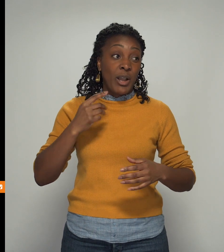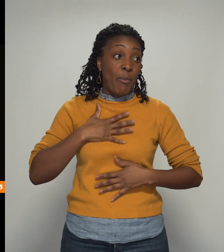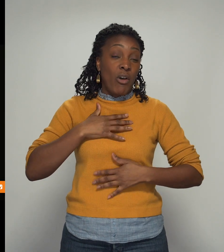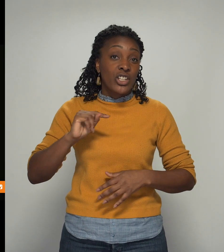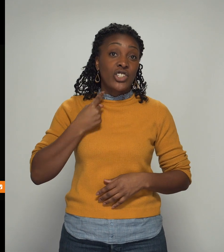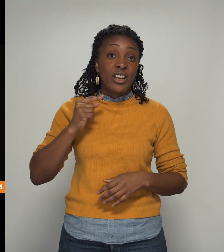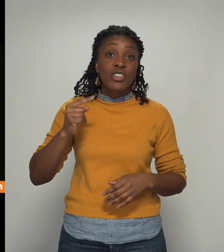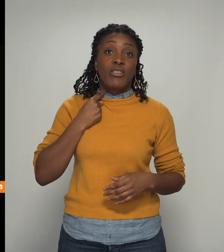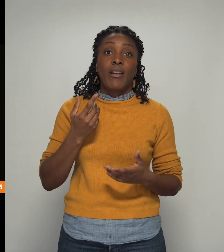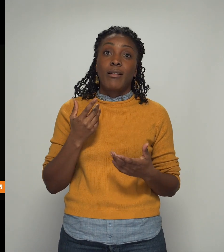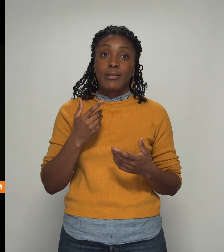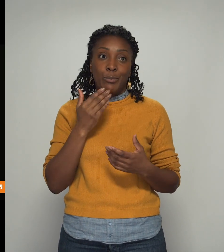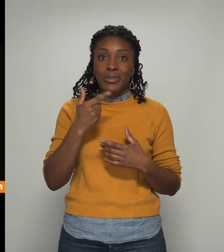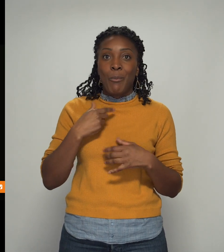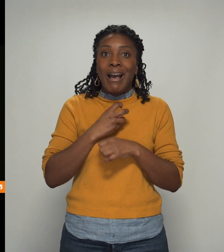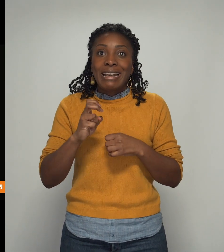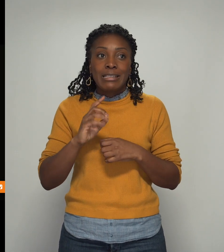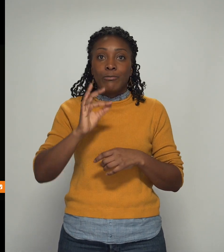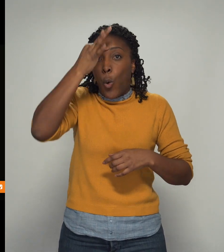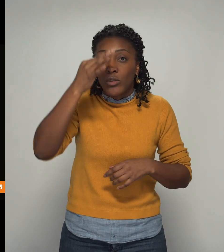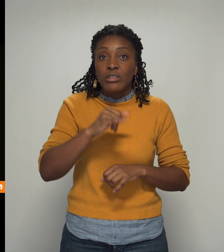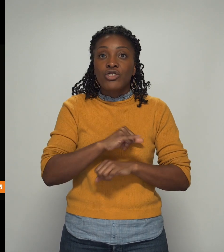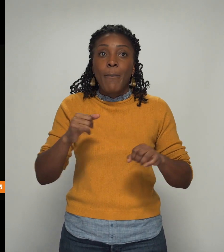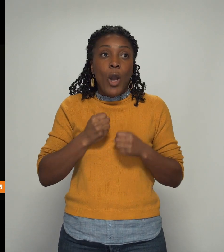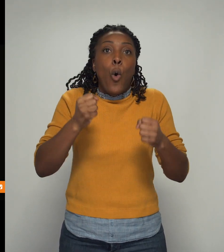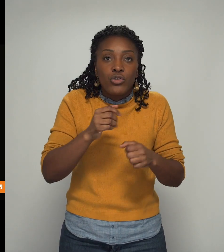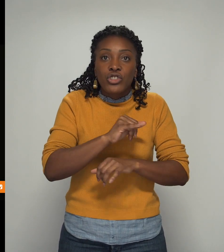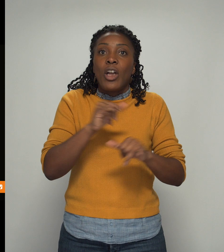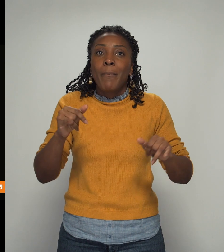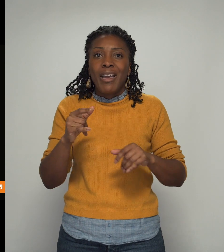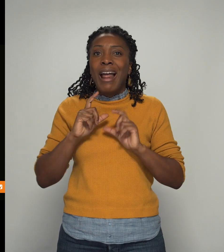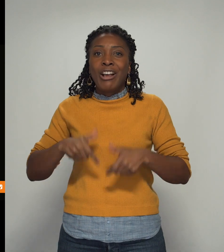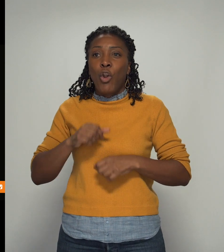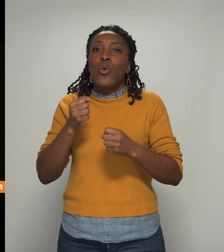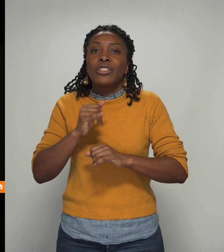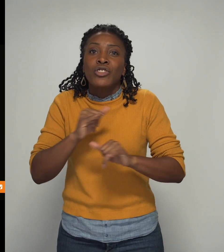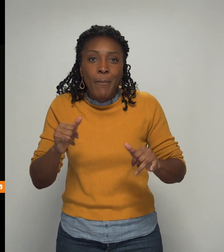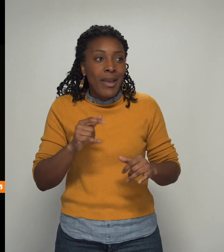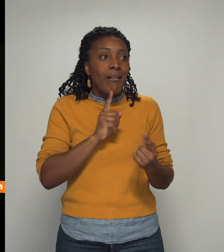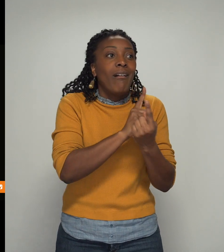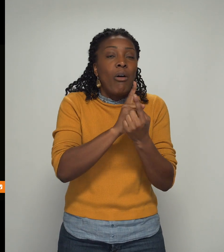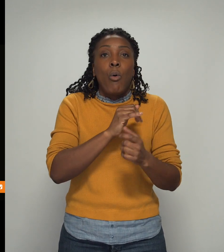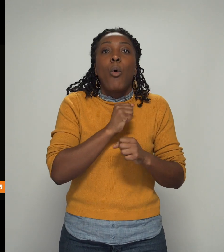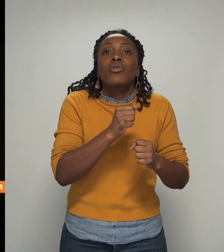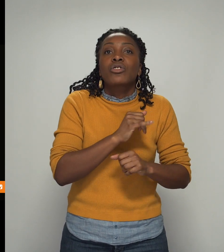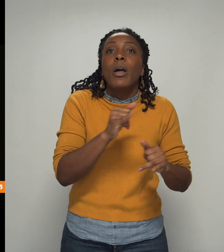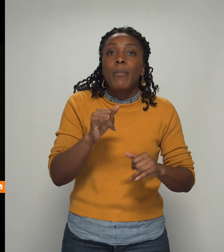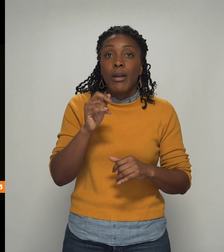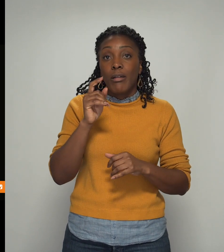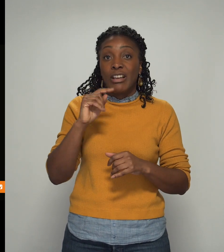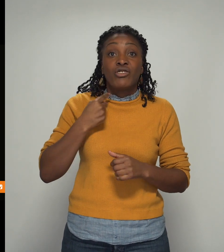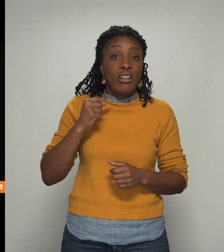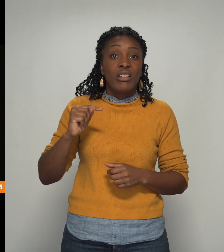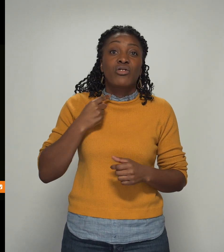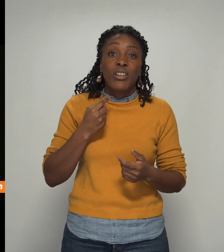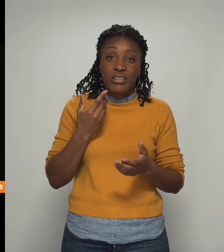m'a conduit à toujours ne pas prendre de risques, ni à l'école, ni dans les relations, ni dans rien d'autre. Du coup, l'échec a défini ma vie avant de connaître Dieu. Et